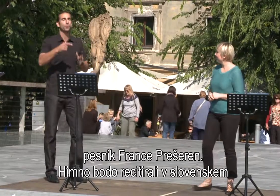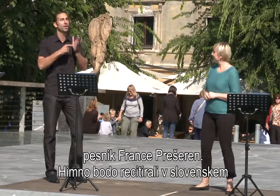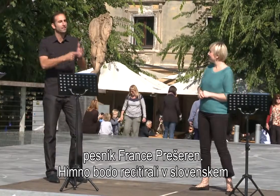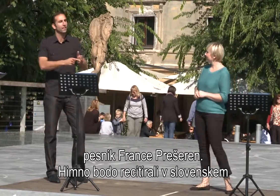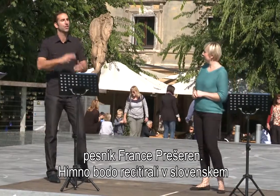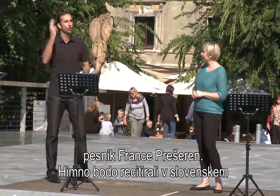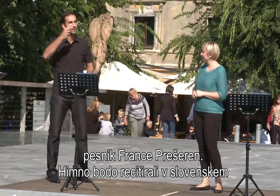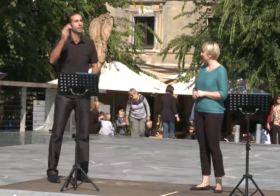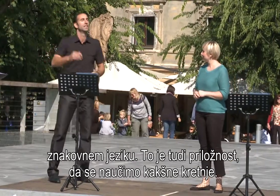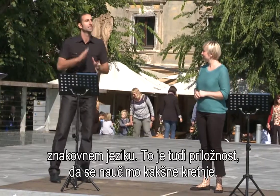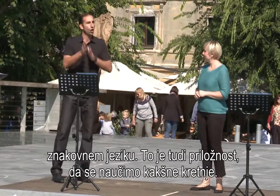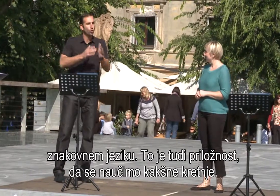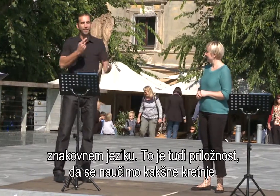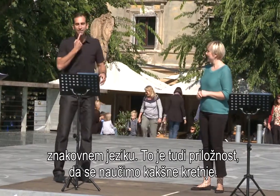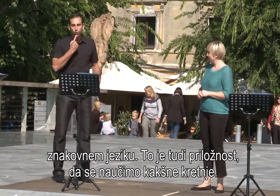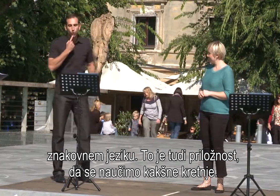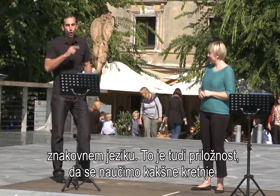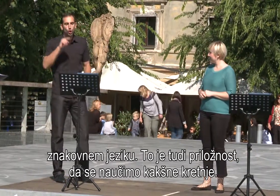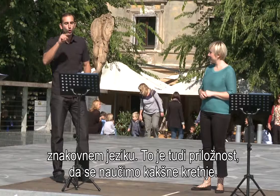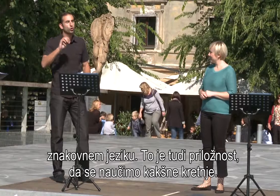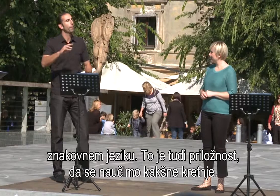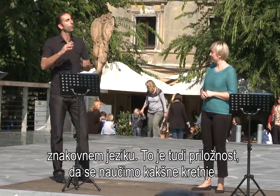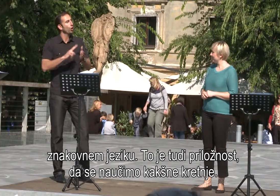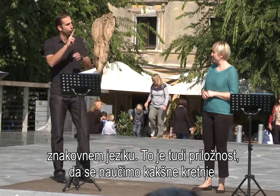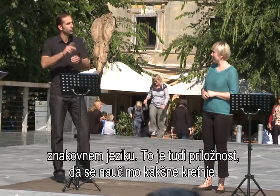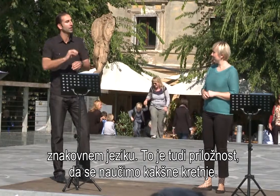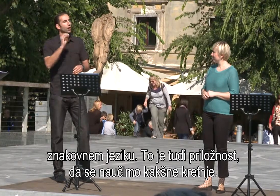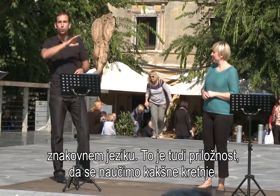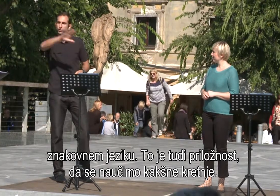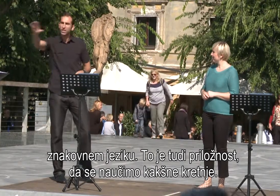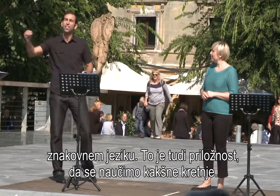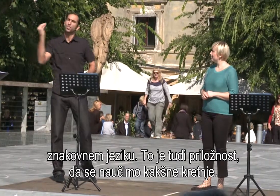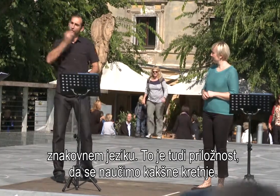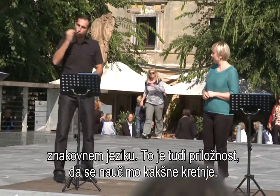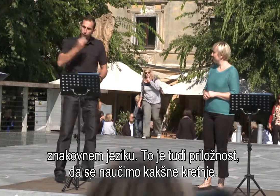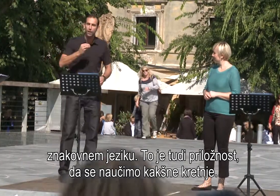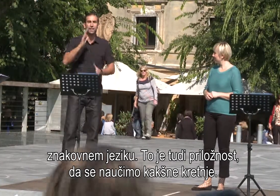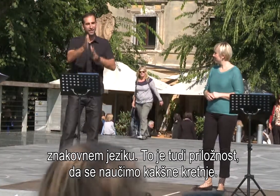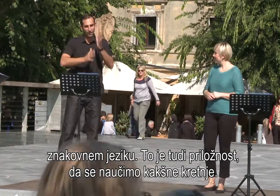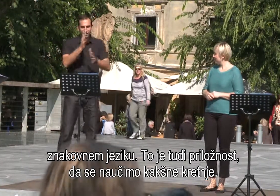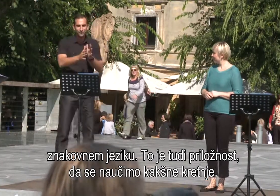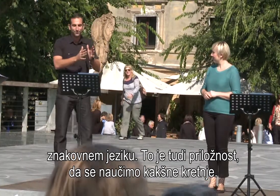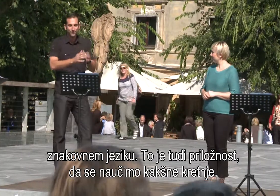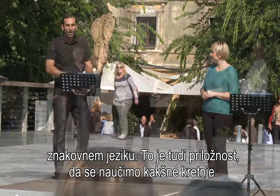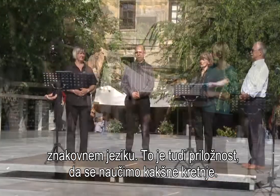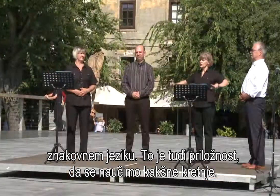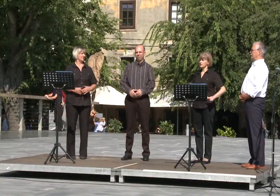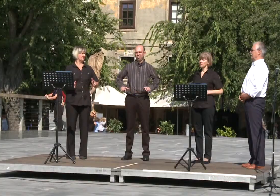Himno bodo prikazali v slovenskem znakovnem jeziku. To je tudi priložnost, da se tudi vi kaj naučite.